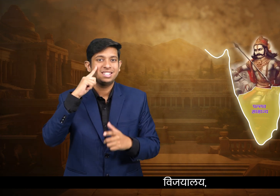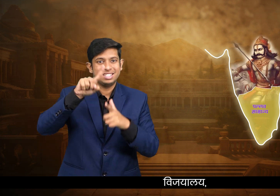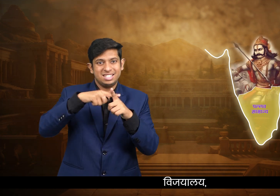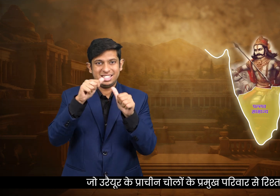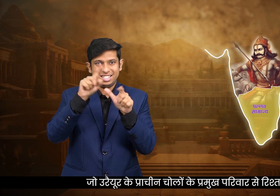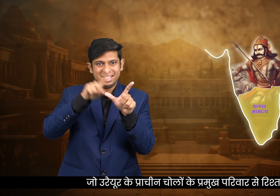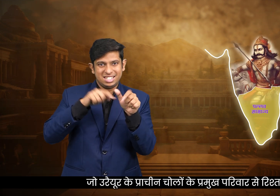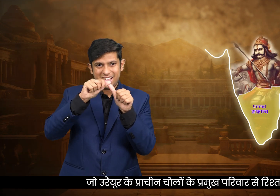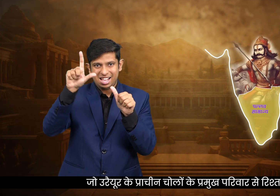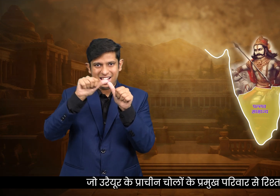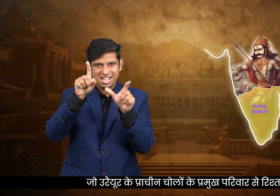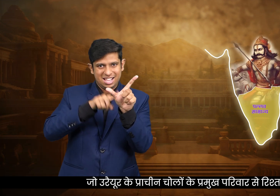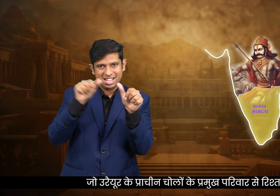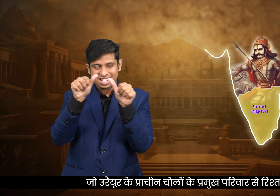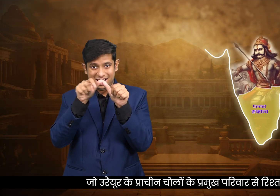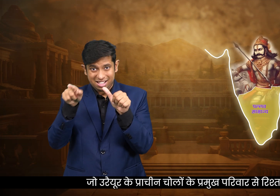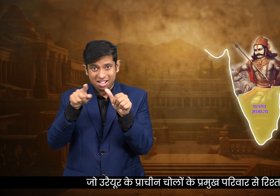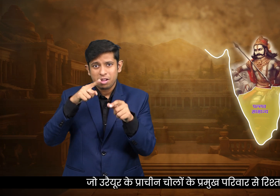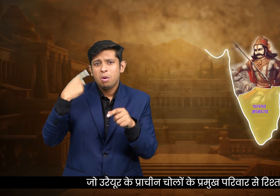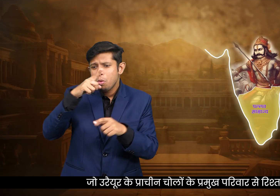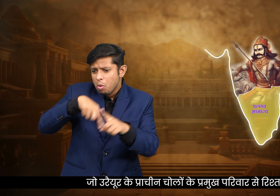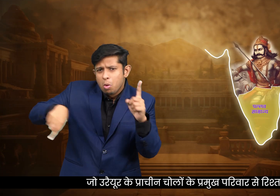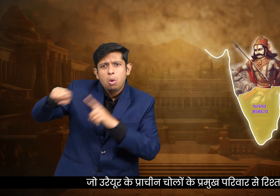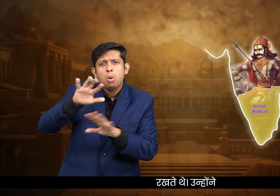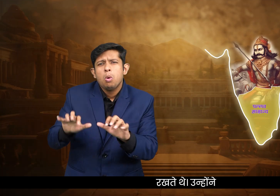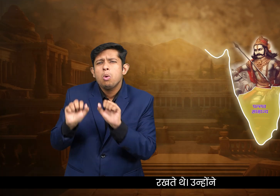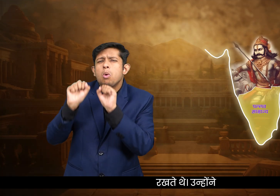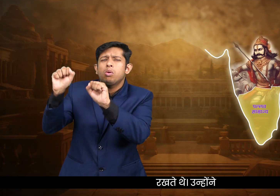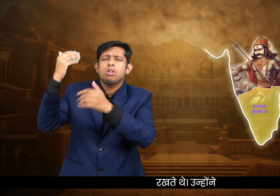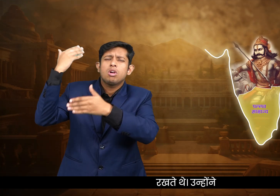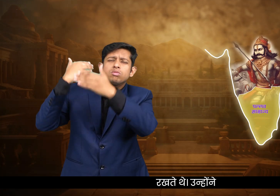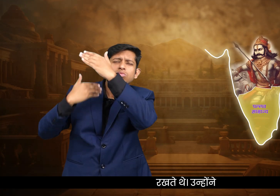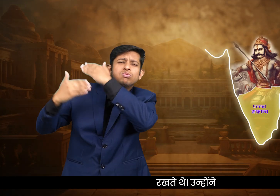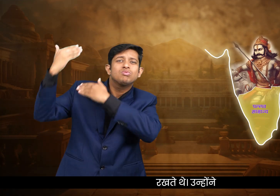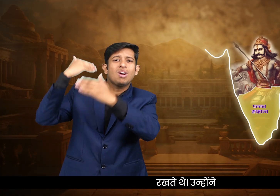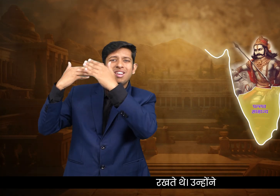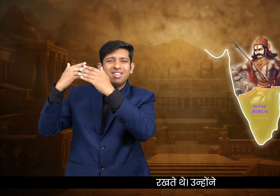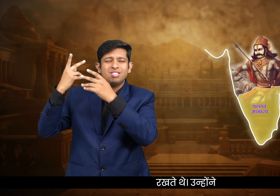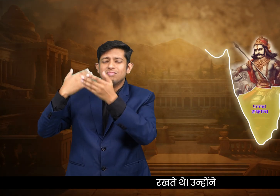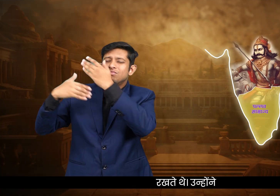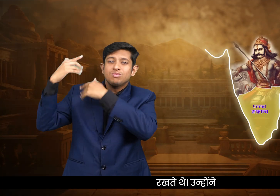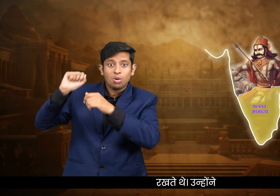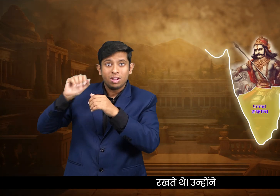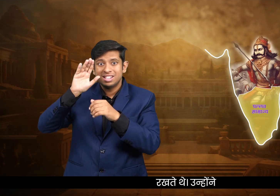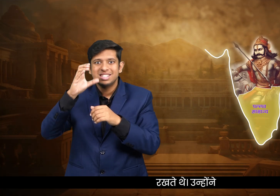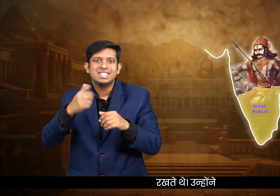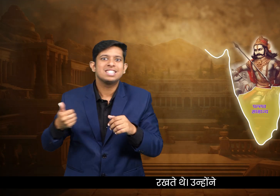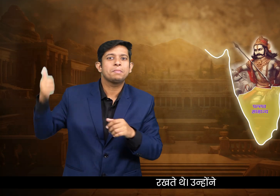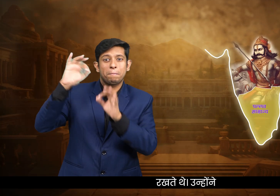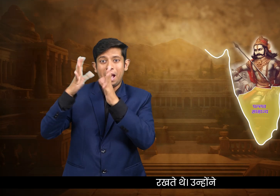विजयालया, जो उरैयूर के प्राचीन चोलों के प्रमुख परिवार से रिश्ता रखते थे, उन्होंने